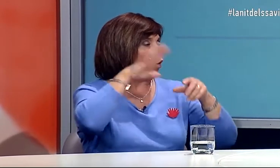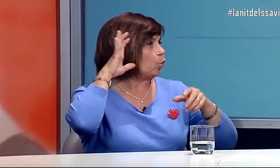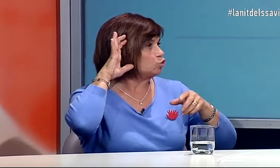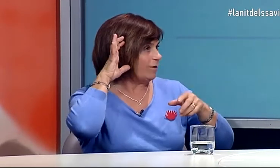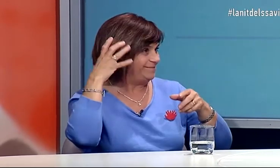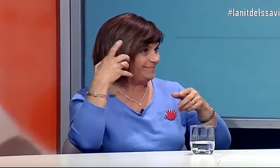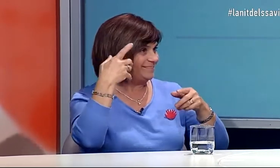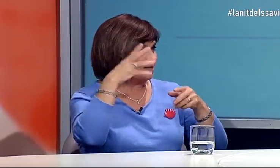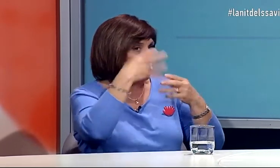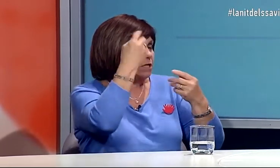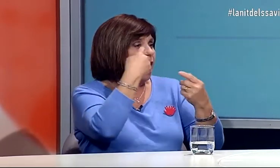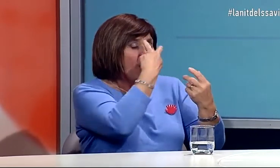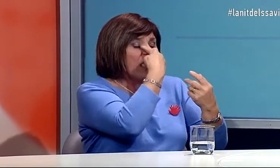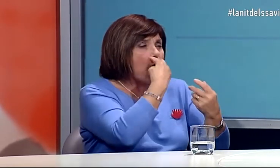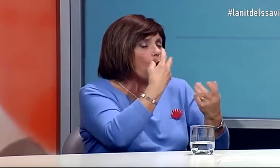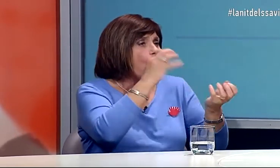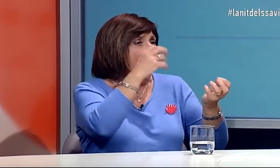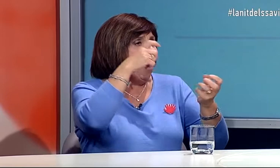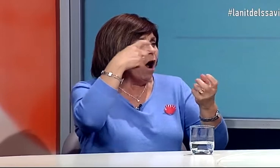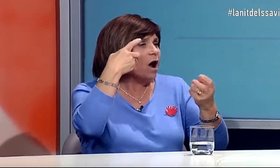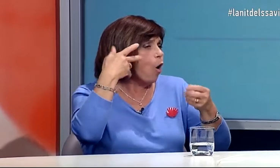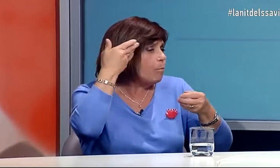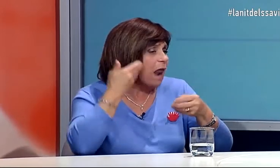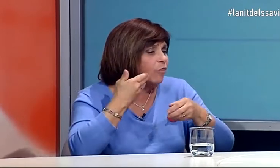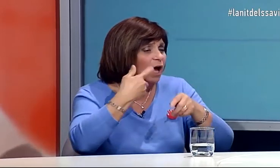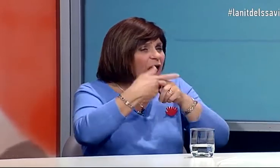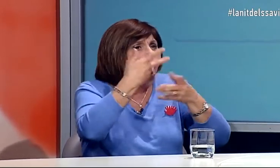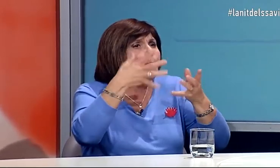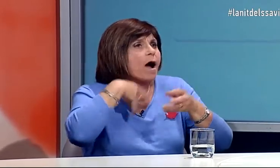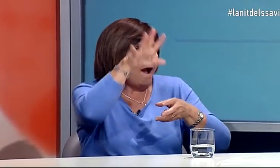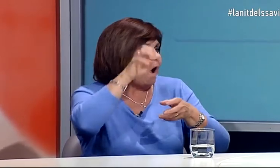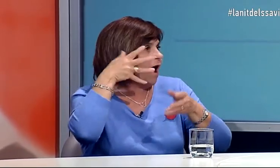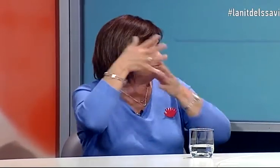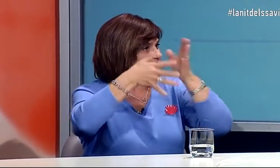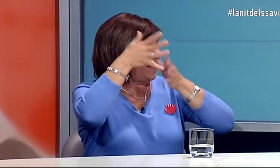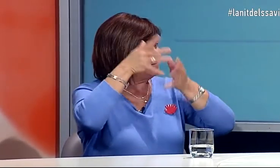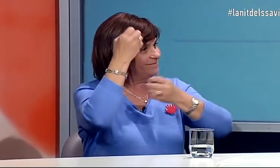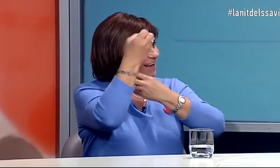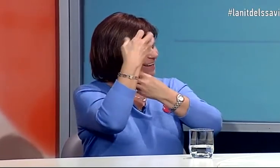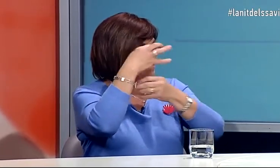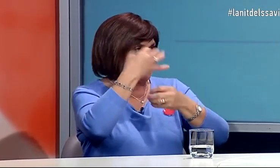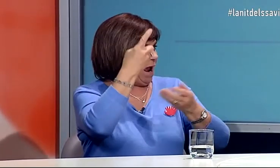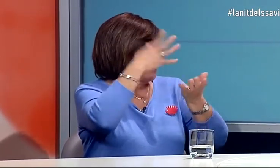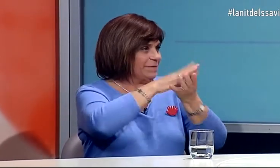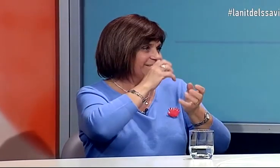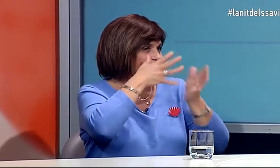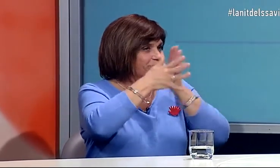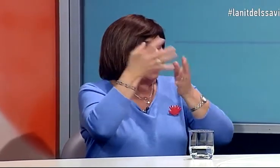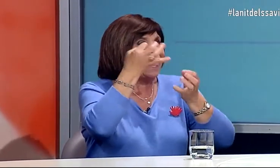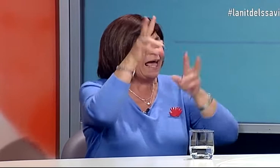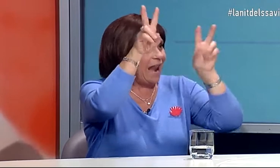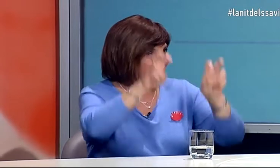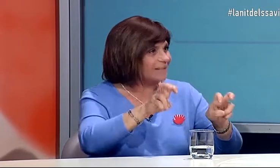passem molt bé. També moltes vegades anem a fer activitats a Barcelona que ens expliquen